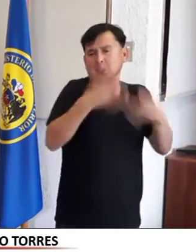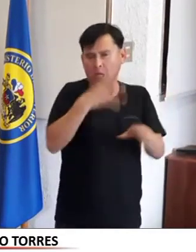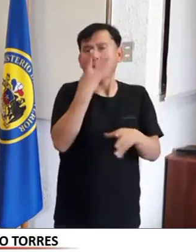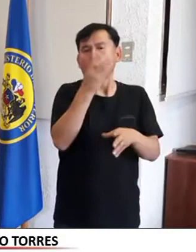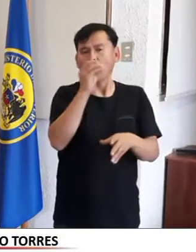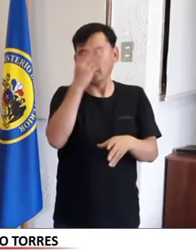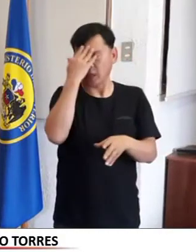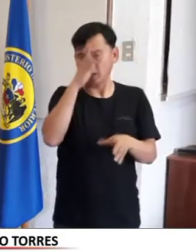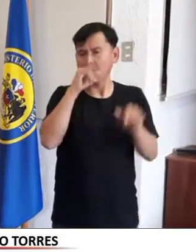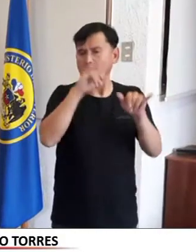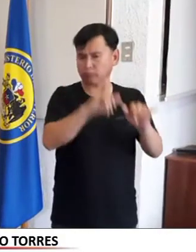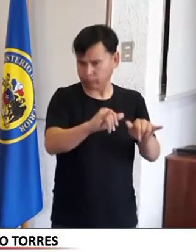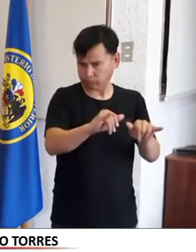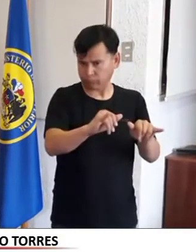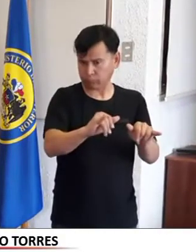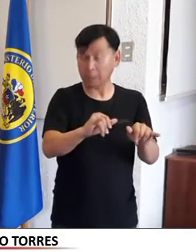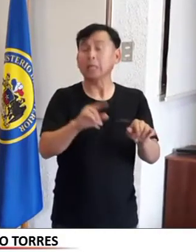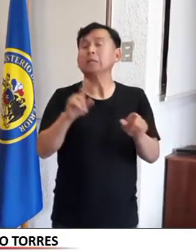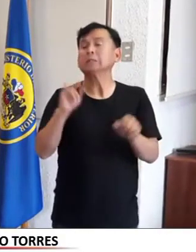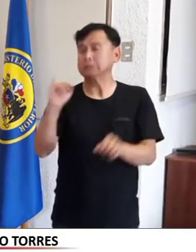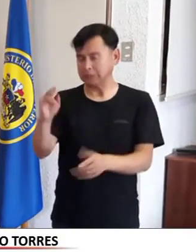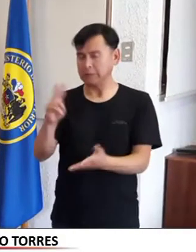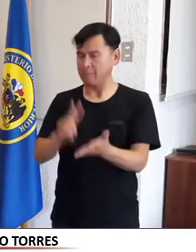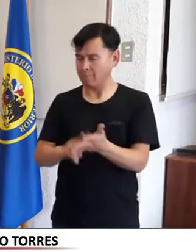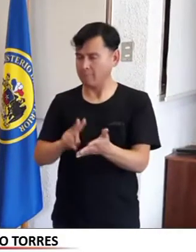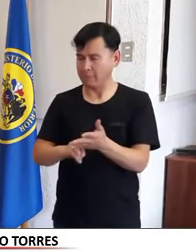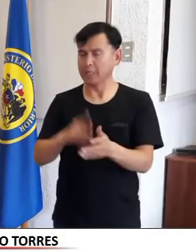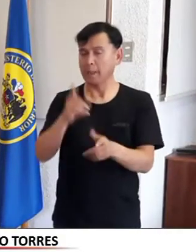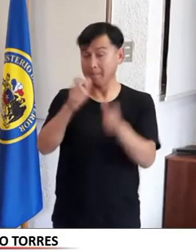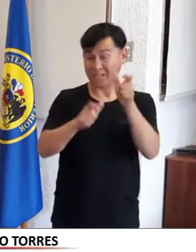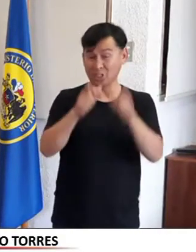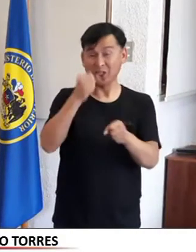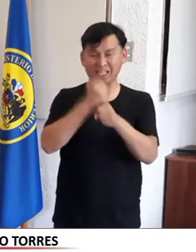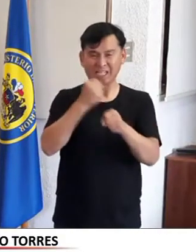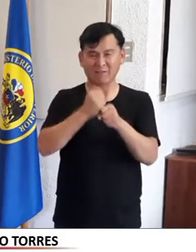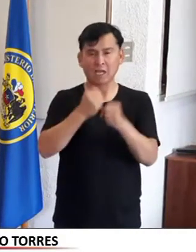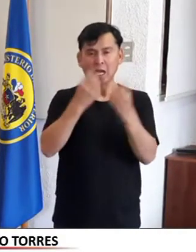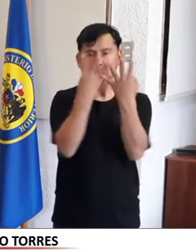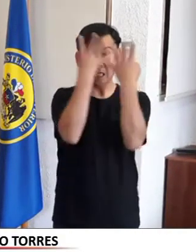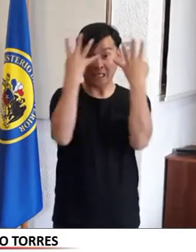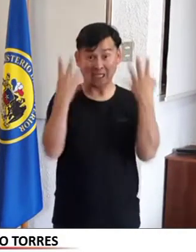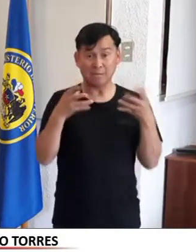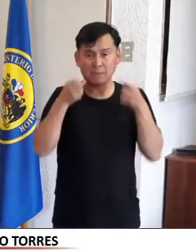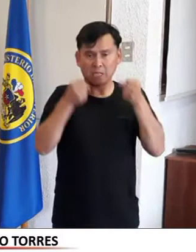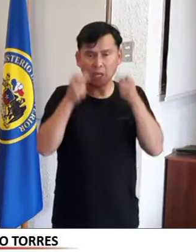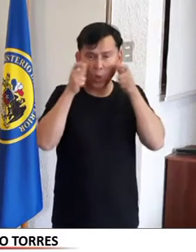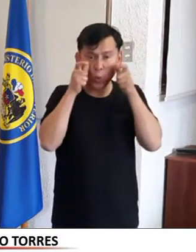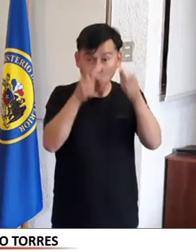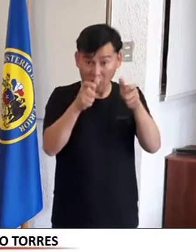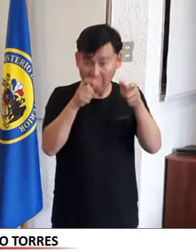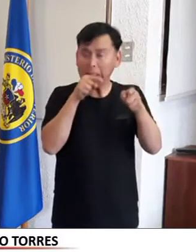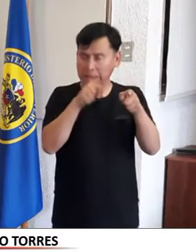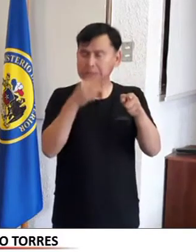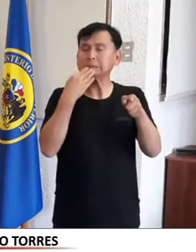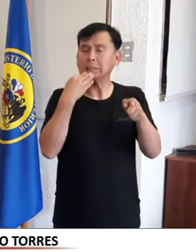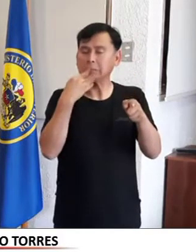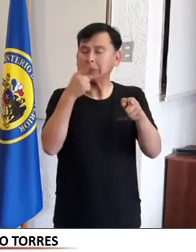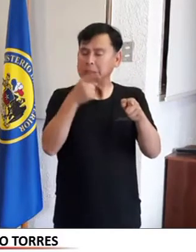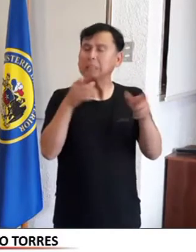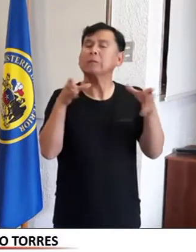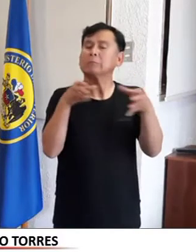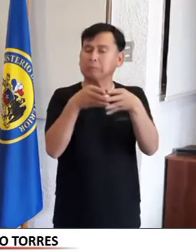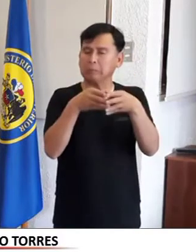realizar. El equipo de gendarmería efectivamente tiene indicación de cuarentena estricta y para lo cual el mismo equipo de